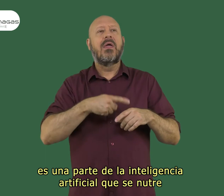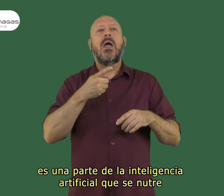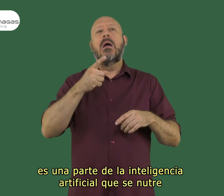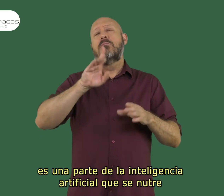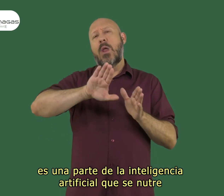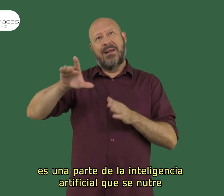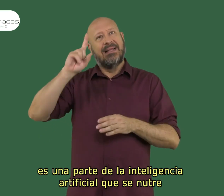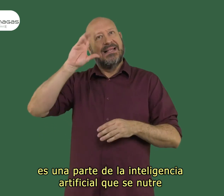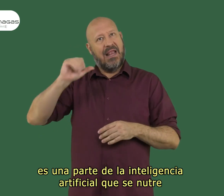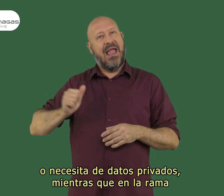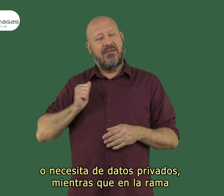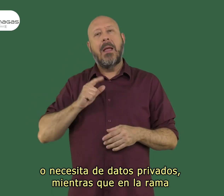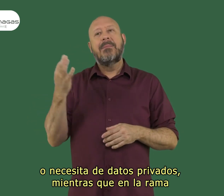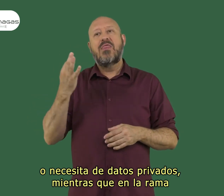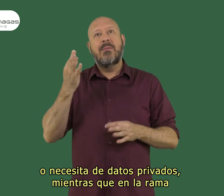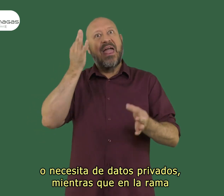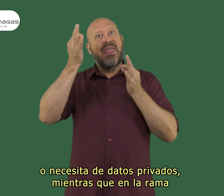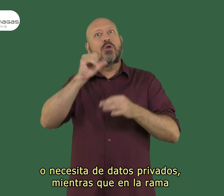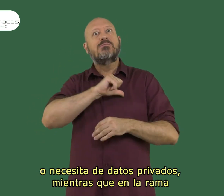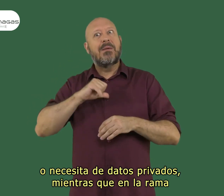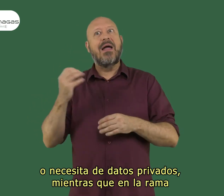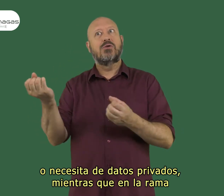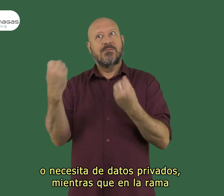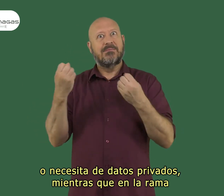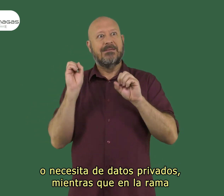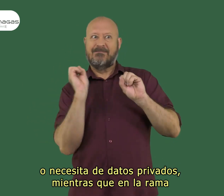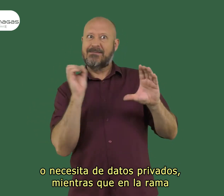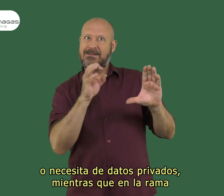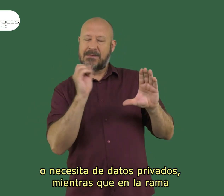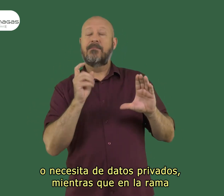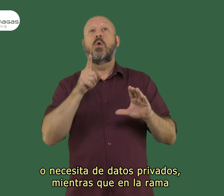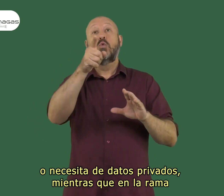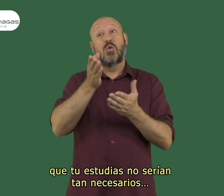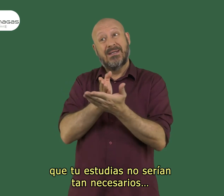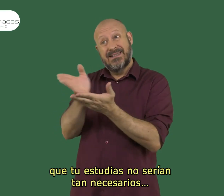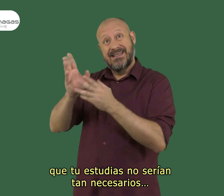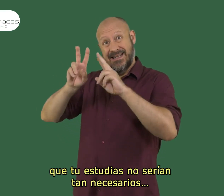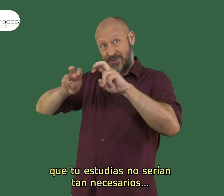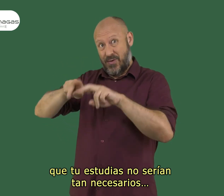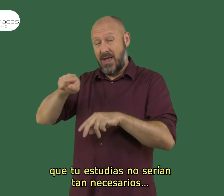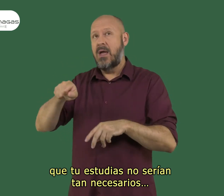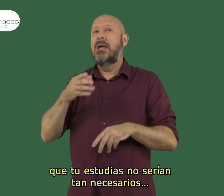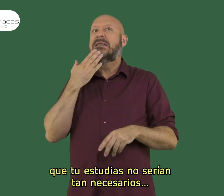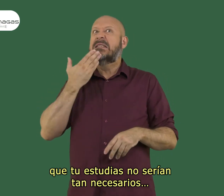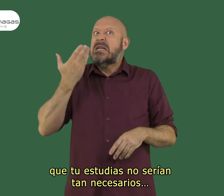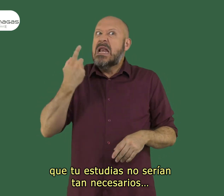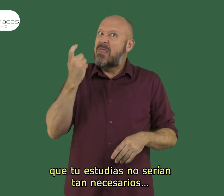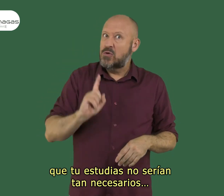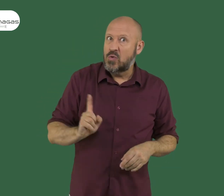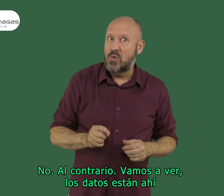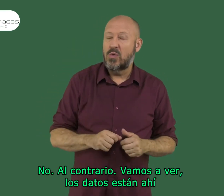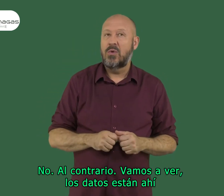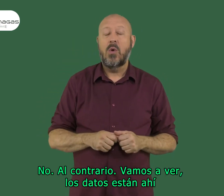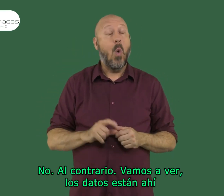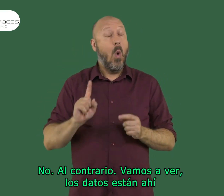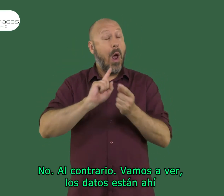artificial que se nutre o necesita de datos privados, mientras que en la rama que tú estudias estos no serían tan necesarios.